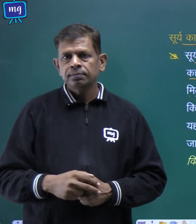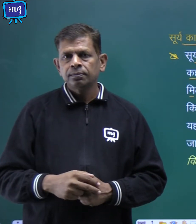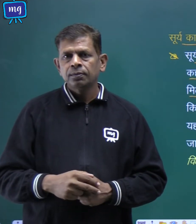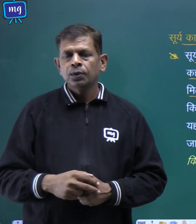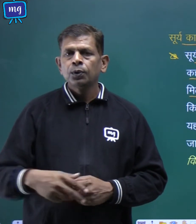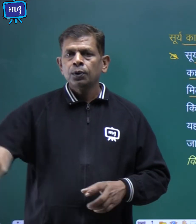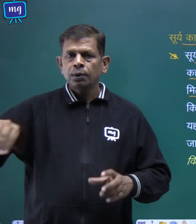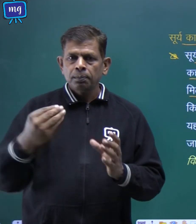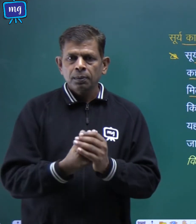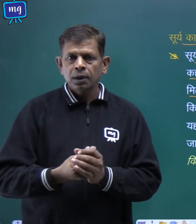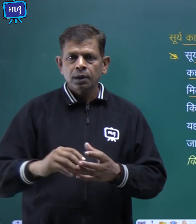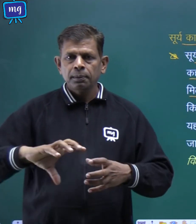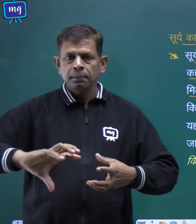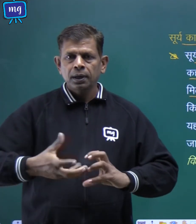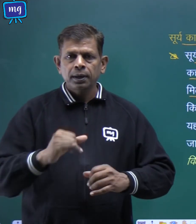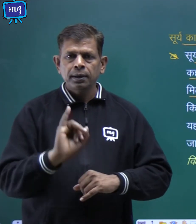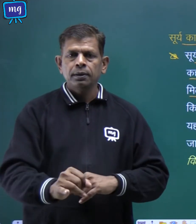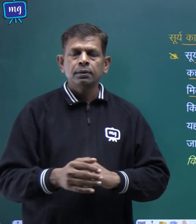मिलकर बना है।